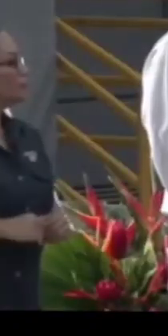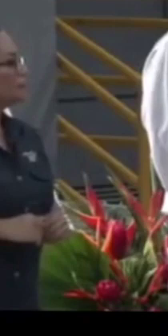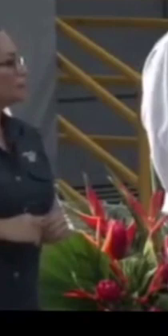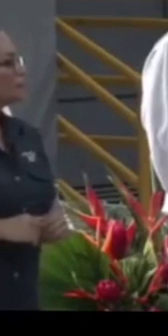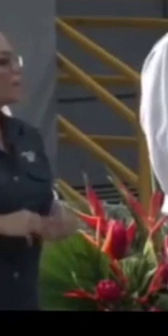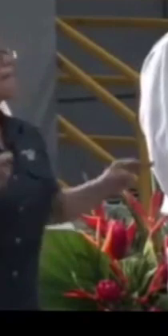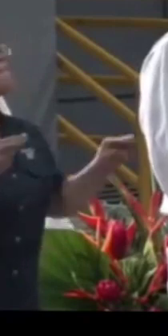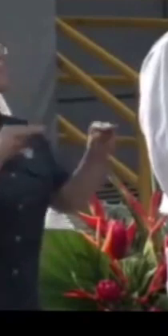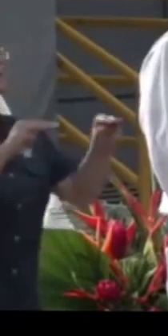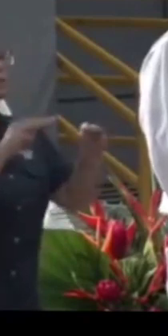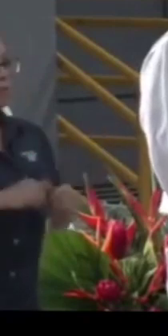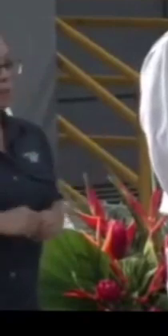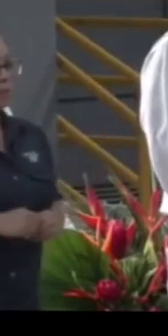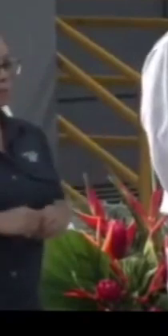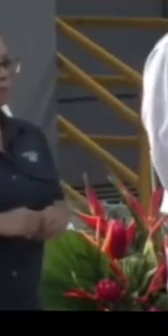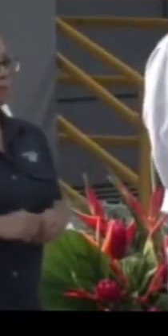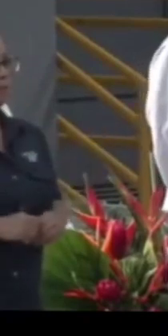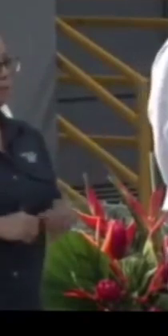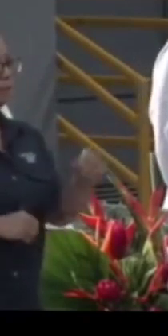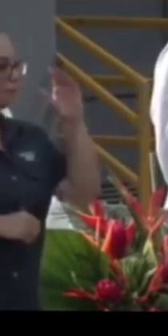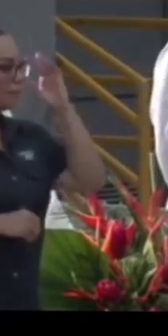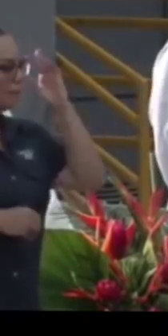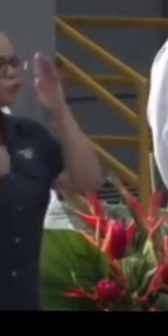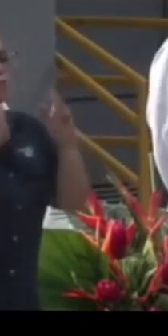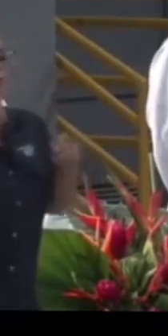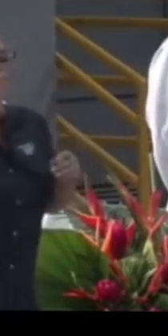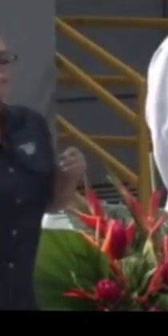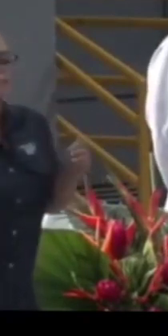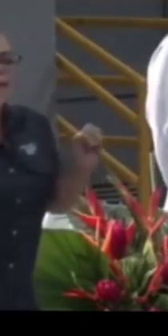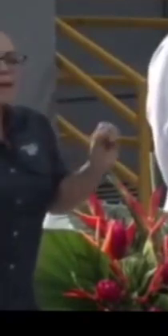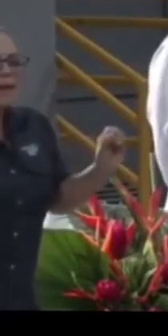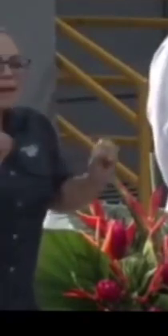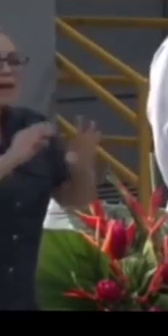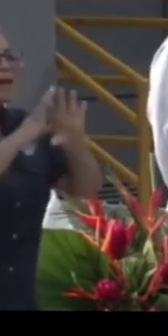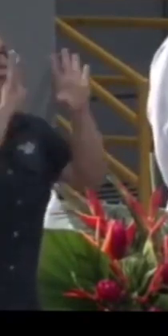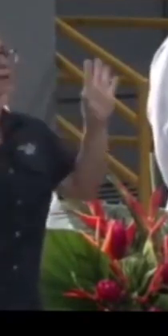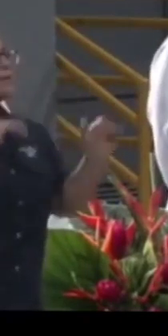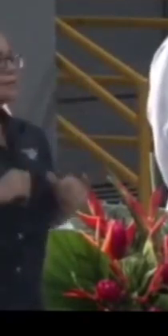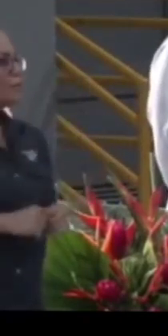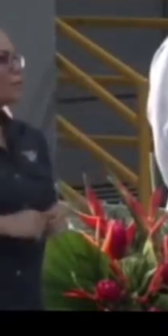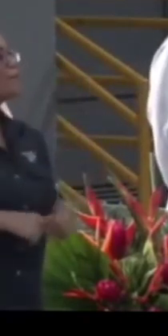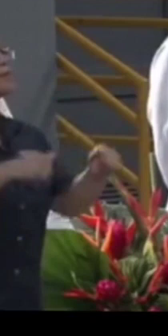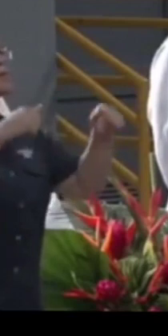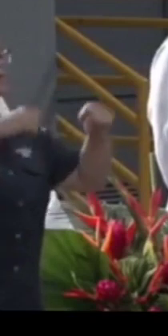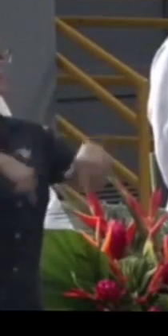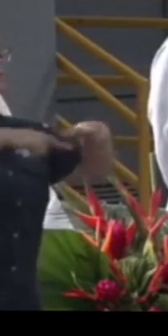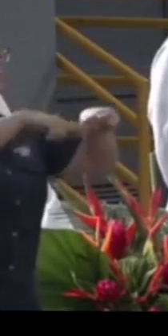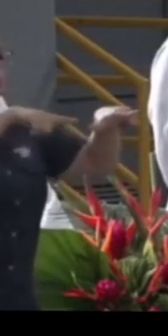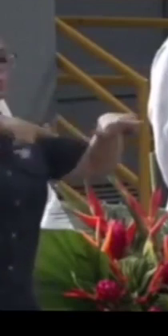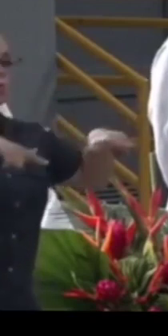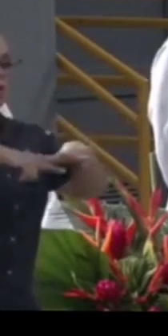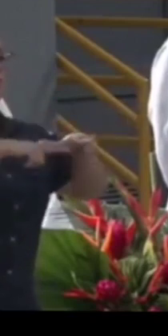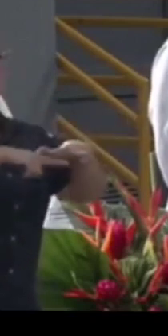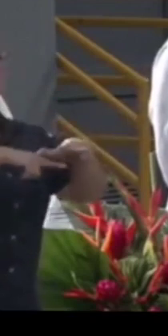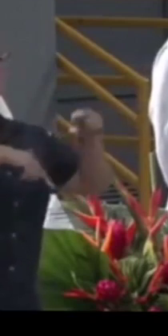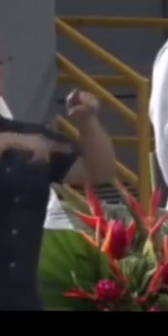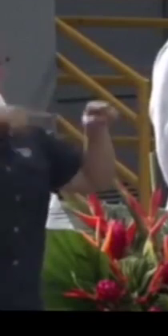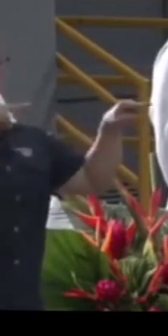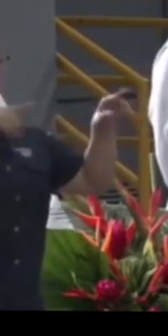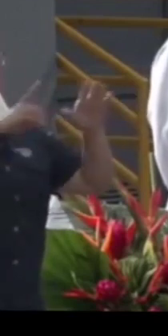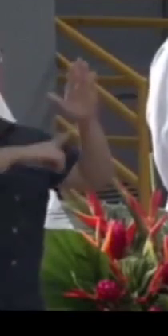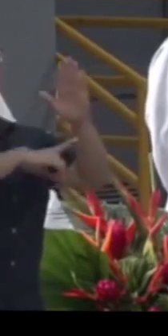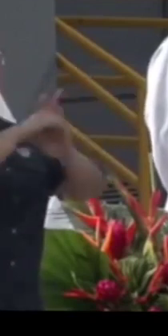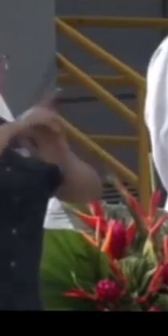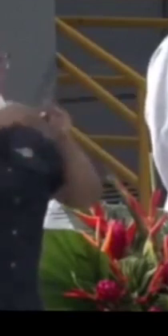matina me queda clarísimo este es uno de los lugares donde el índice de desarrollo